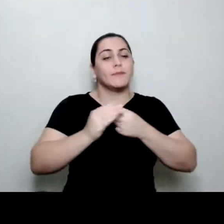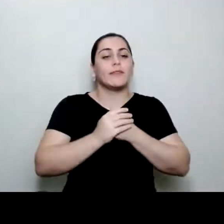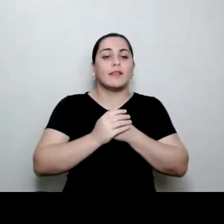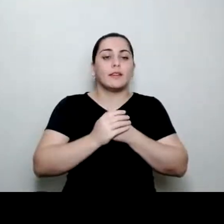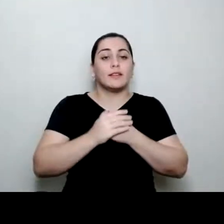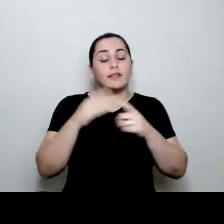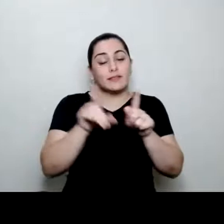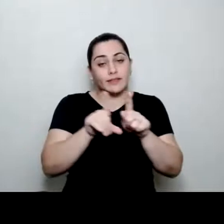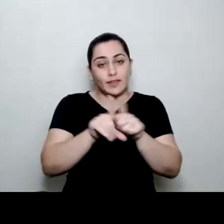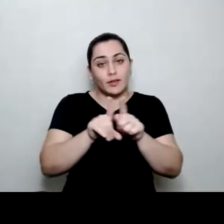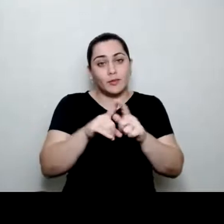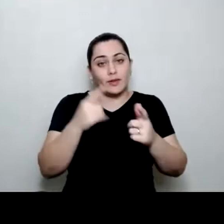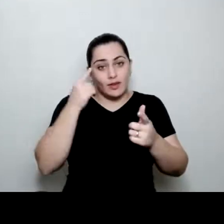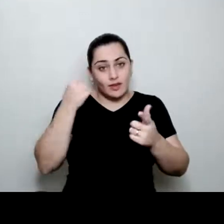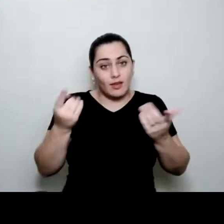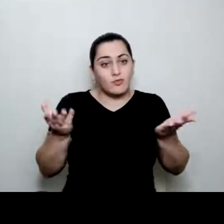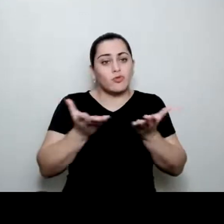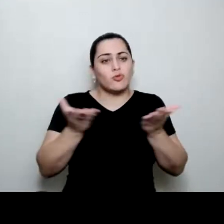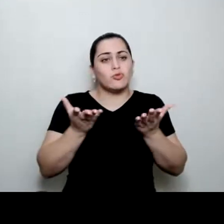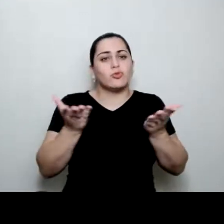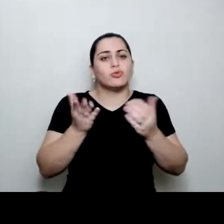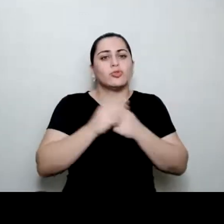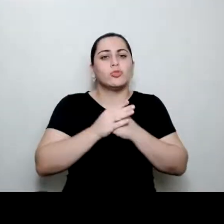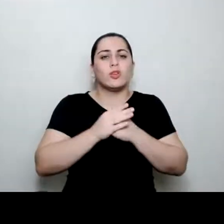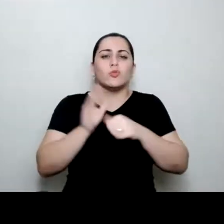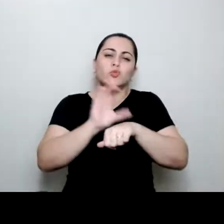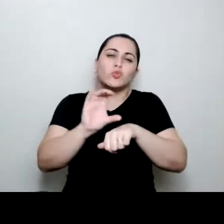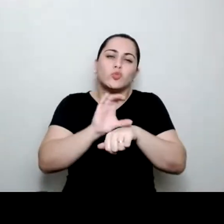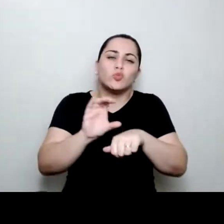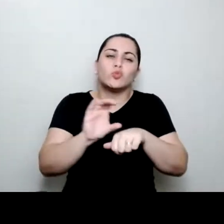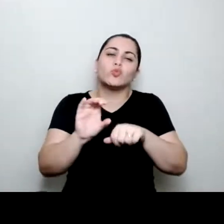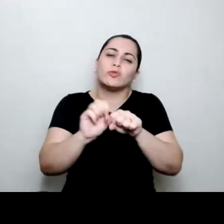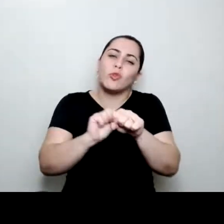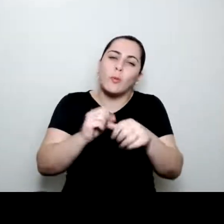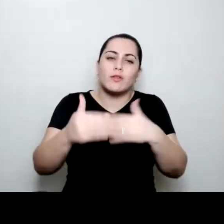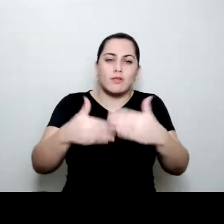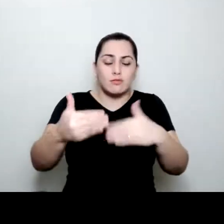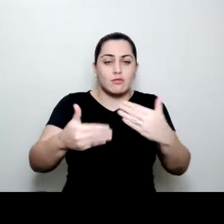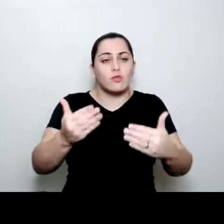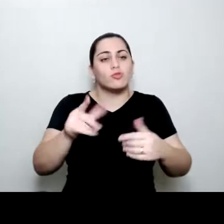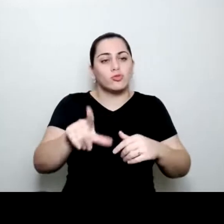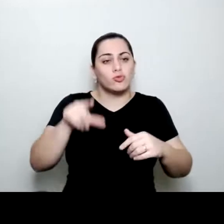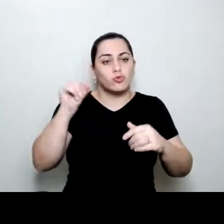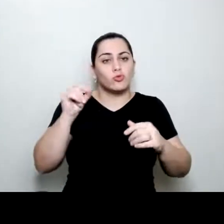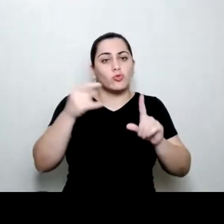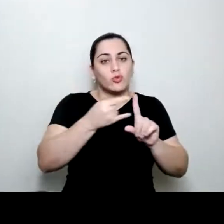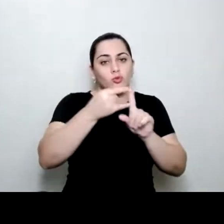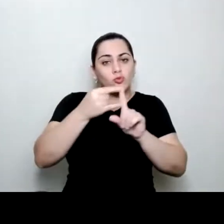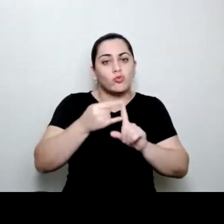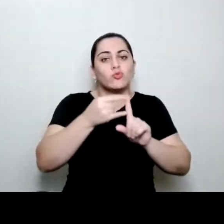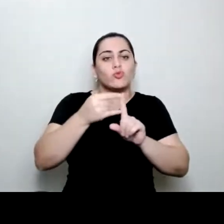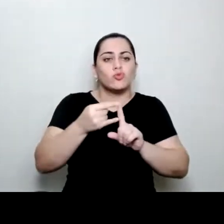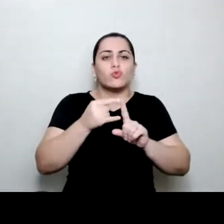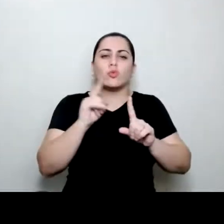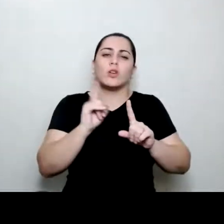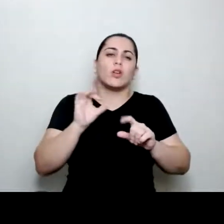proposta é uma ação formativa, então, inclusive por isso a gente escolheu fazer via Zoom e não só transmissão